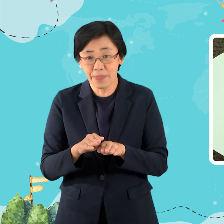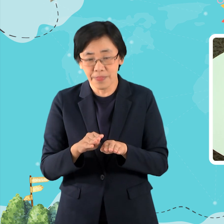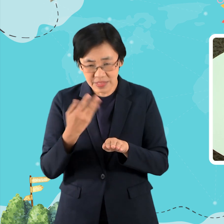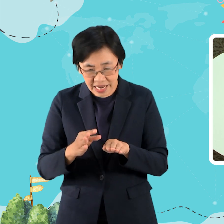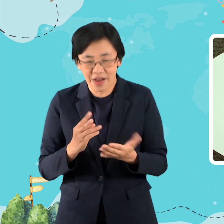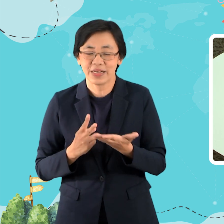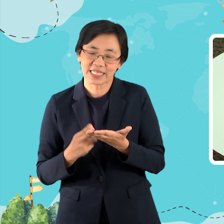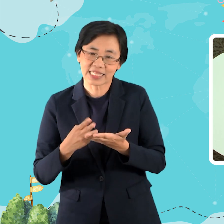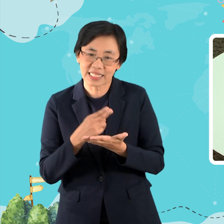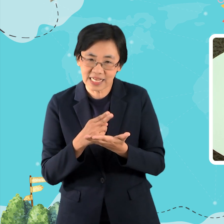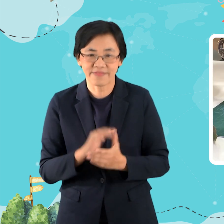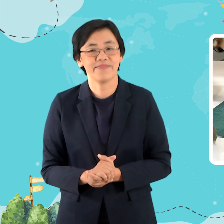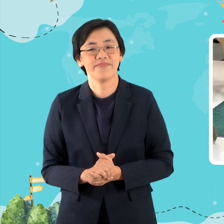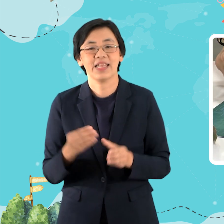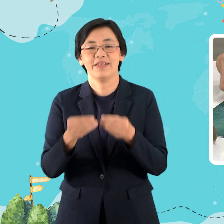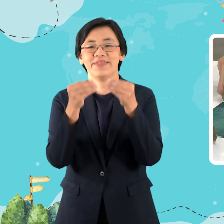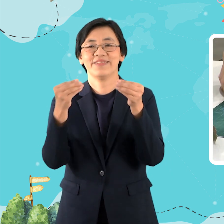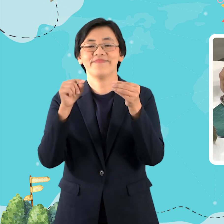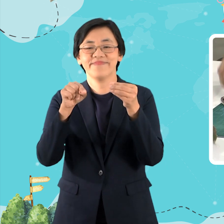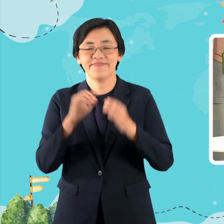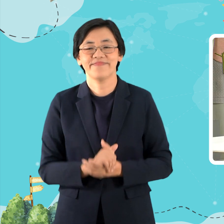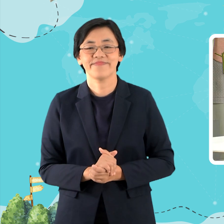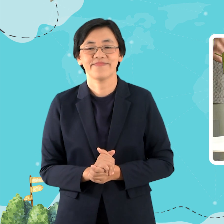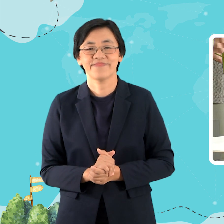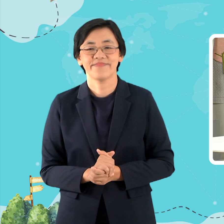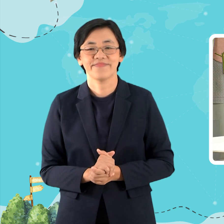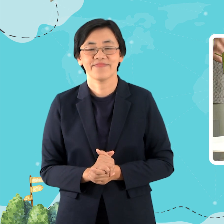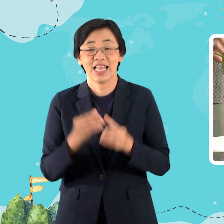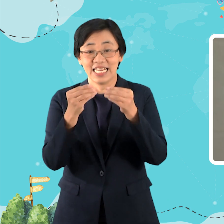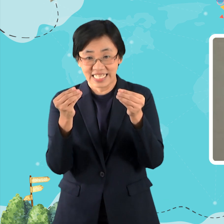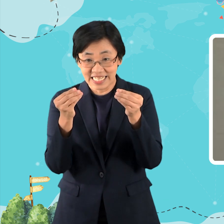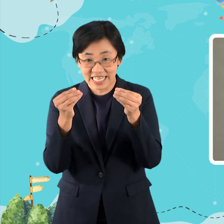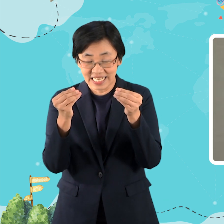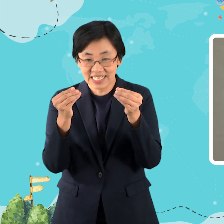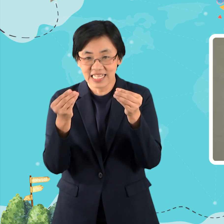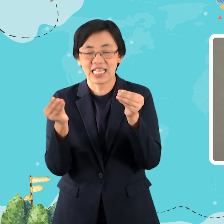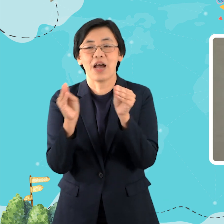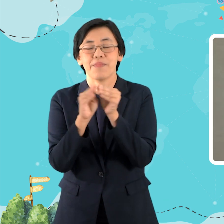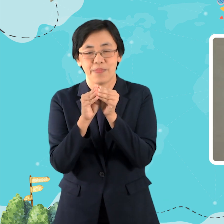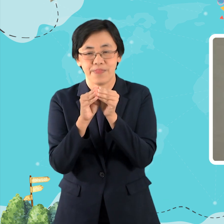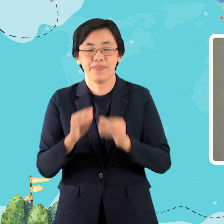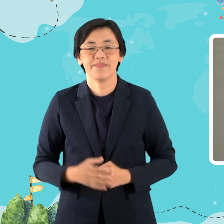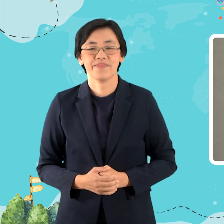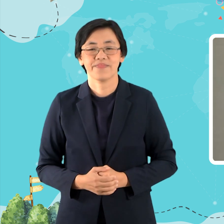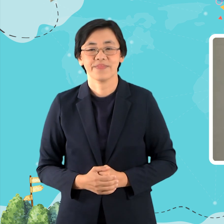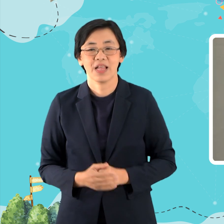ให้เป็นหน้ากับหลังนะคะทีนี้เราจะได้เป็นชิ้นแบบนี้นะคะแล้วก็เอามาประก